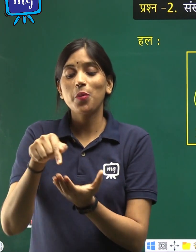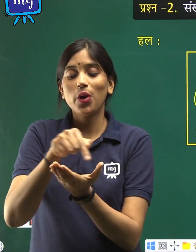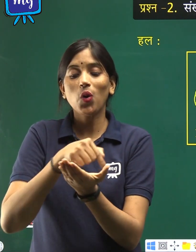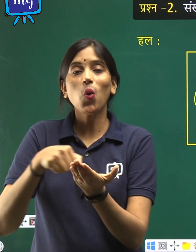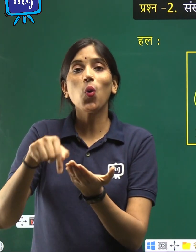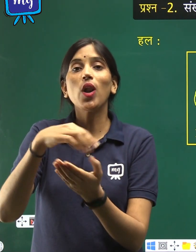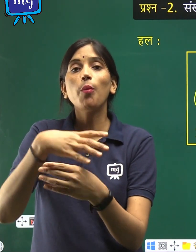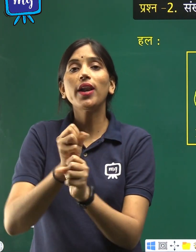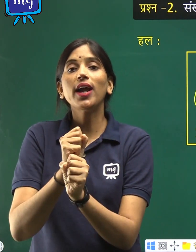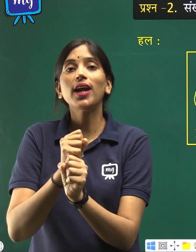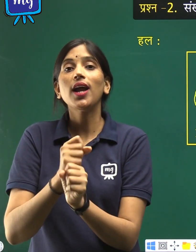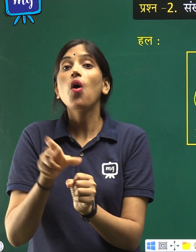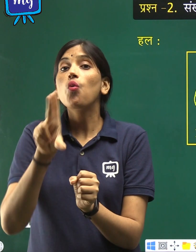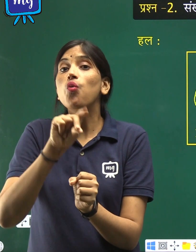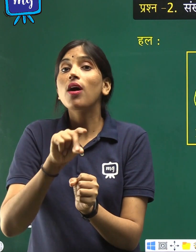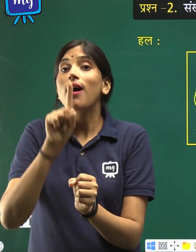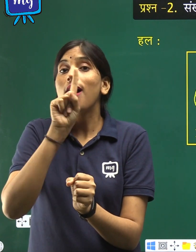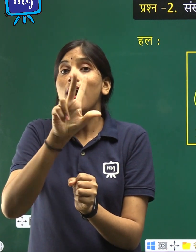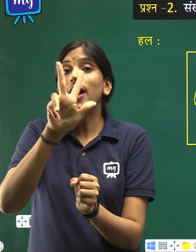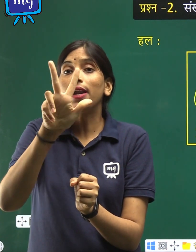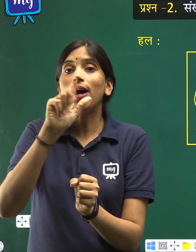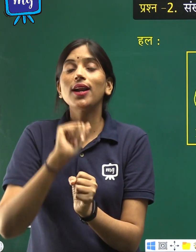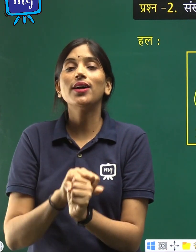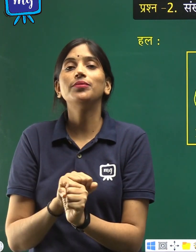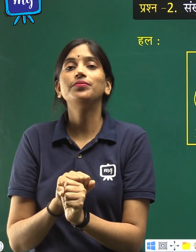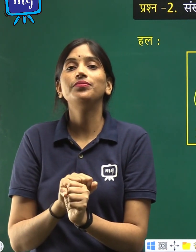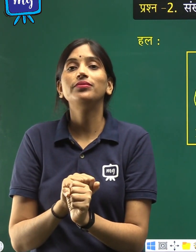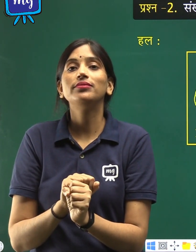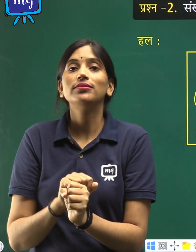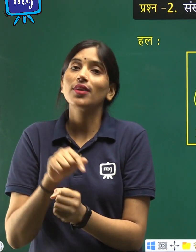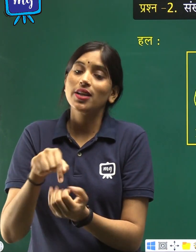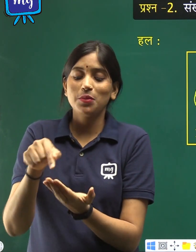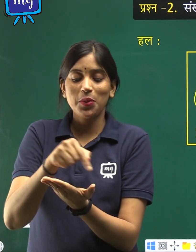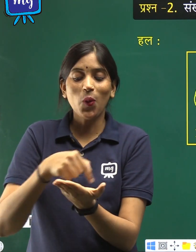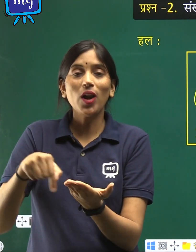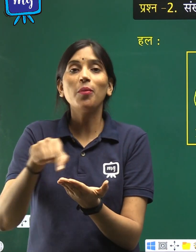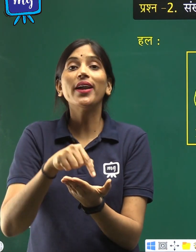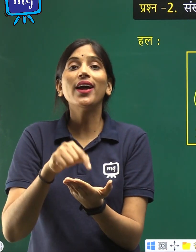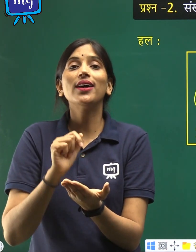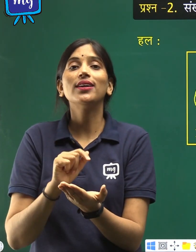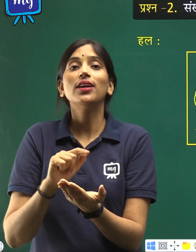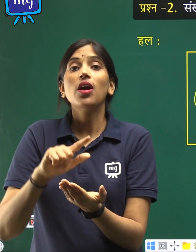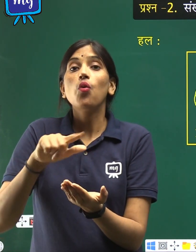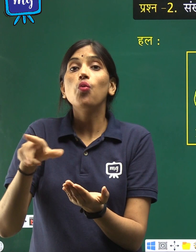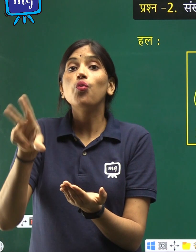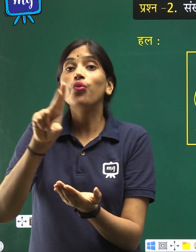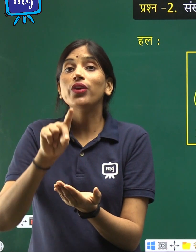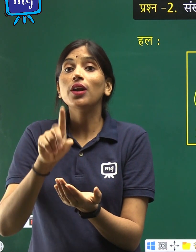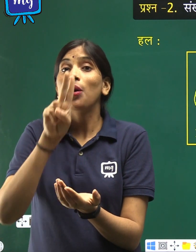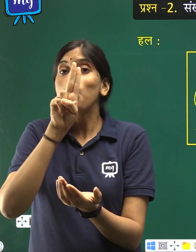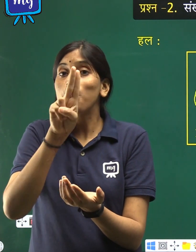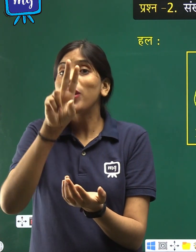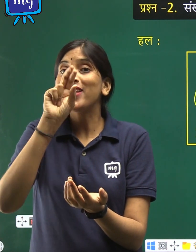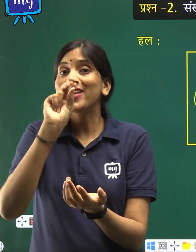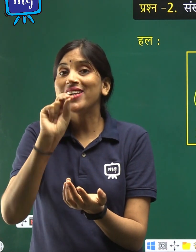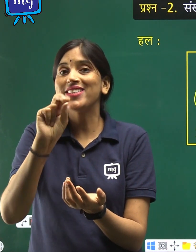गोला बनाया। फिर 18, इस पे भी गोला बनाया। फिर